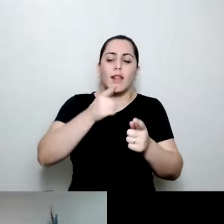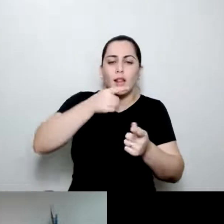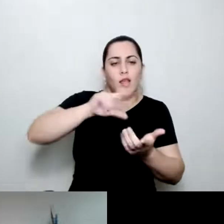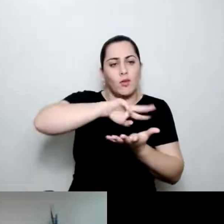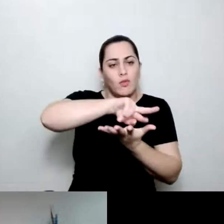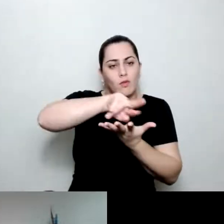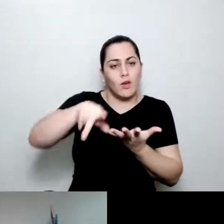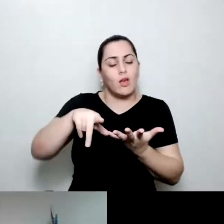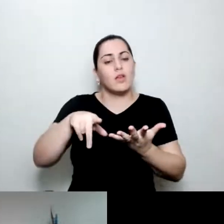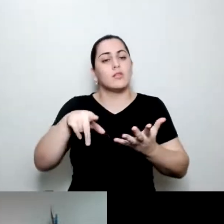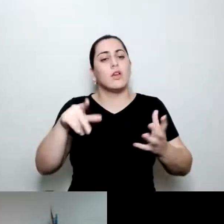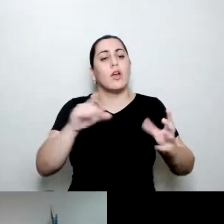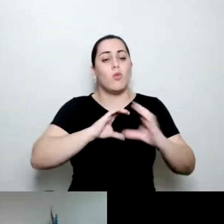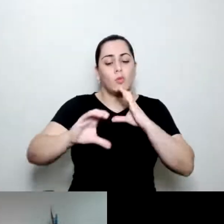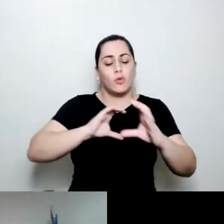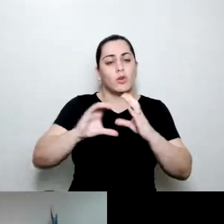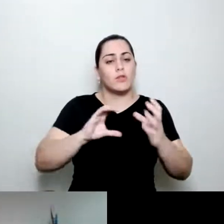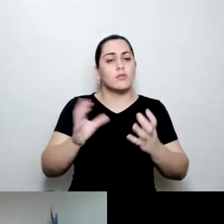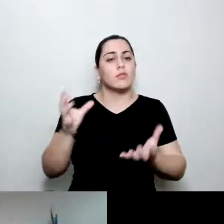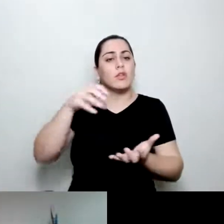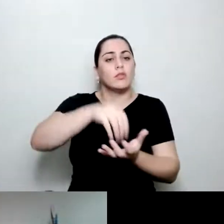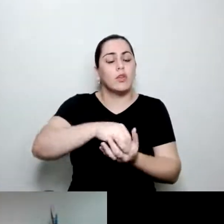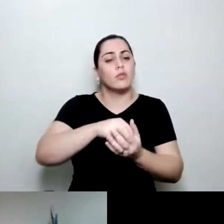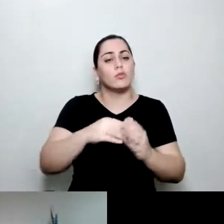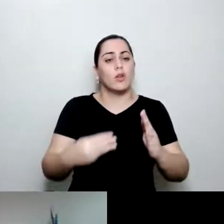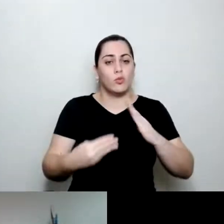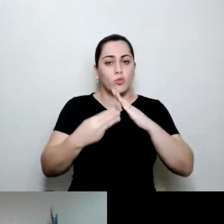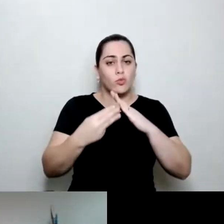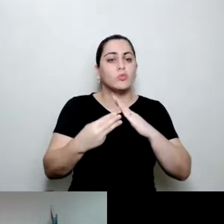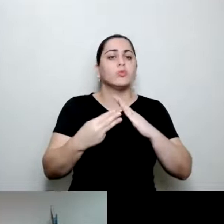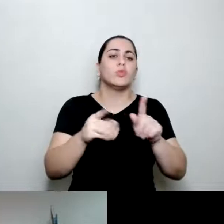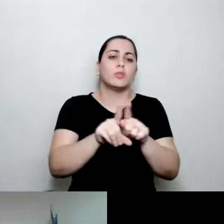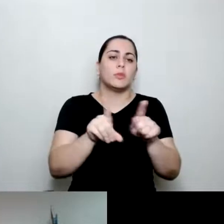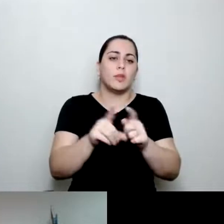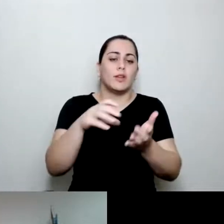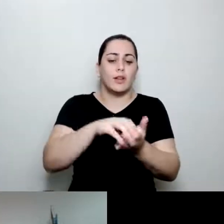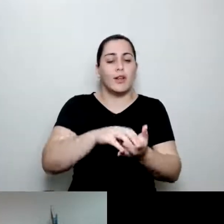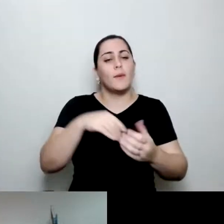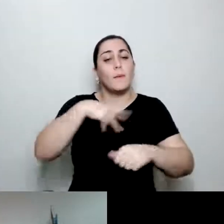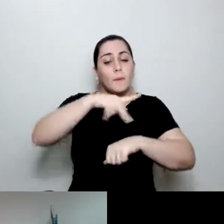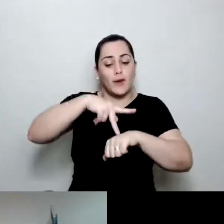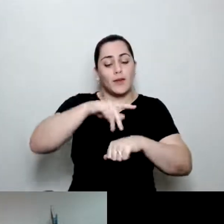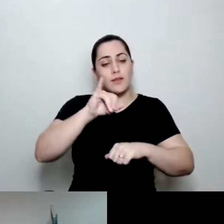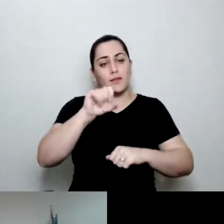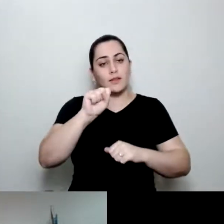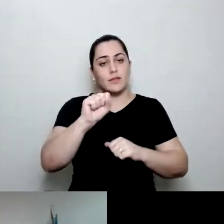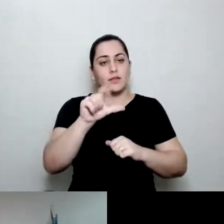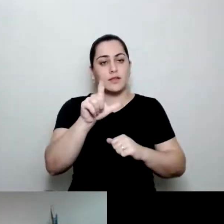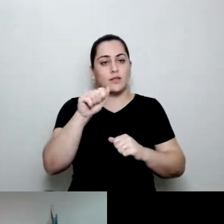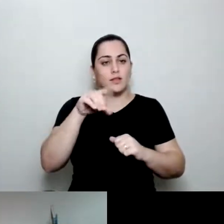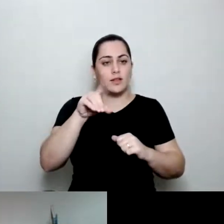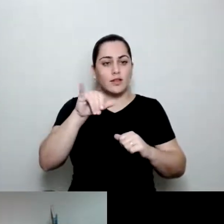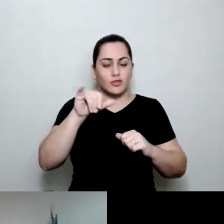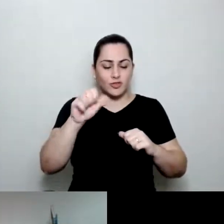Comunicação Intercultural, um centro da Unesco na Universidade da Islândia. E aí, em 2019, ele retornou aqui para o Museu